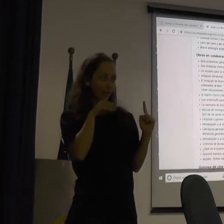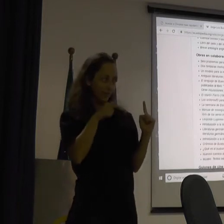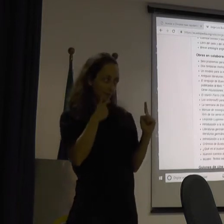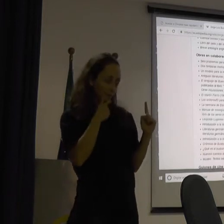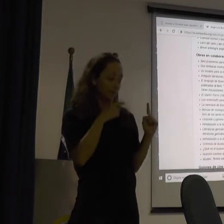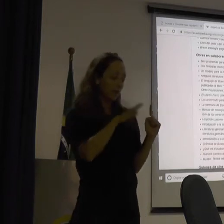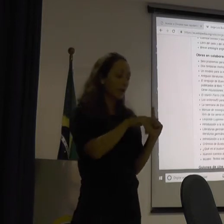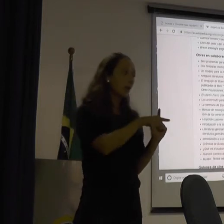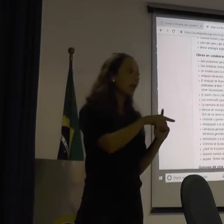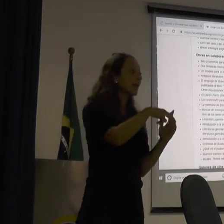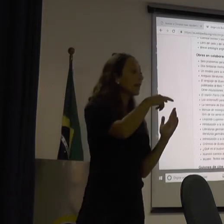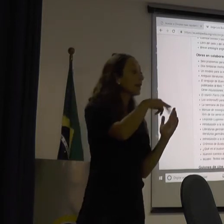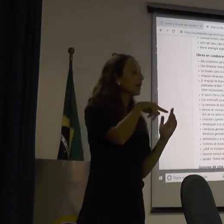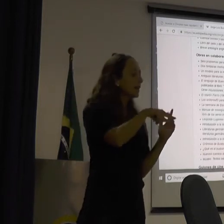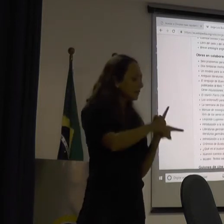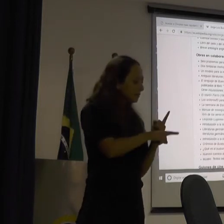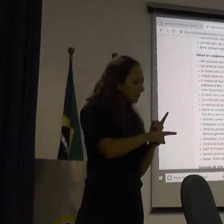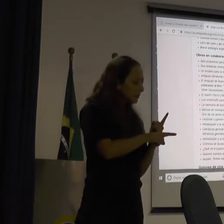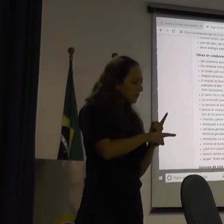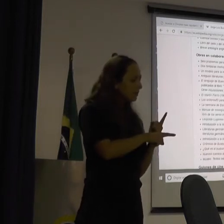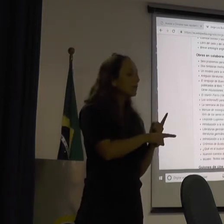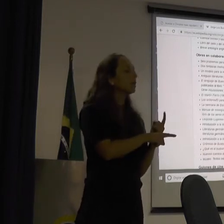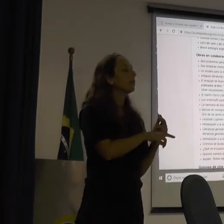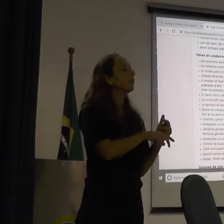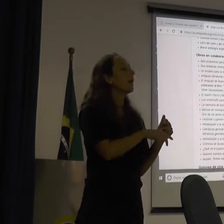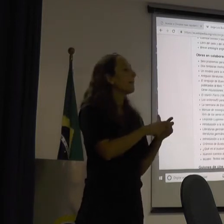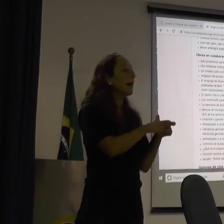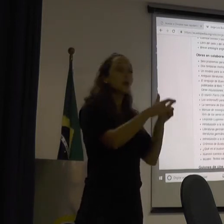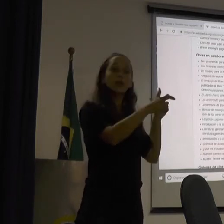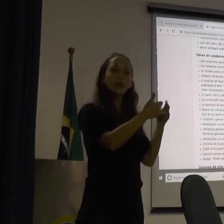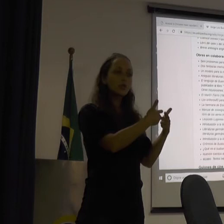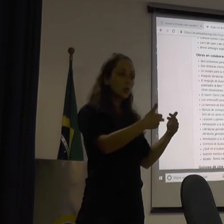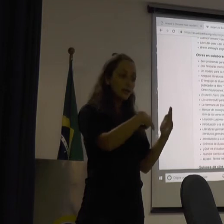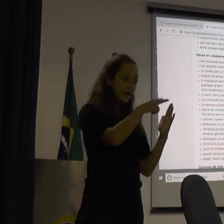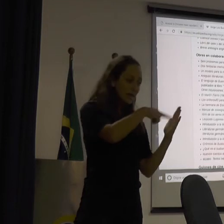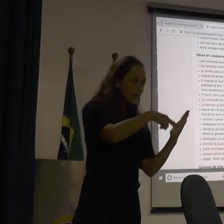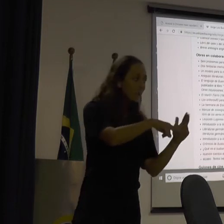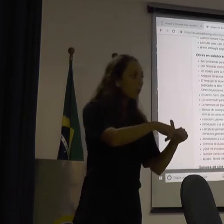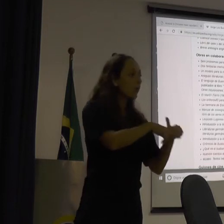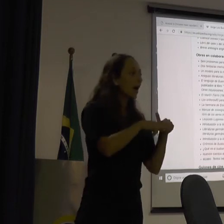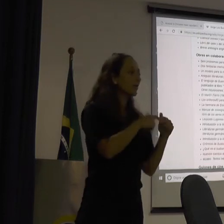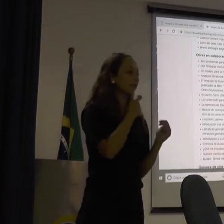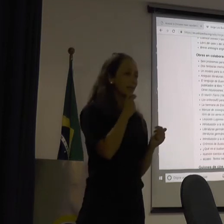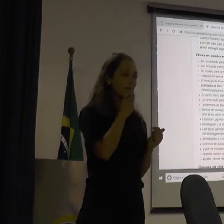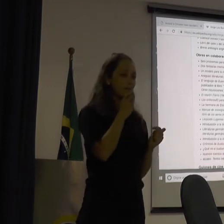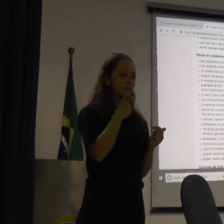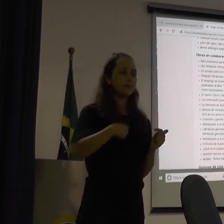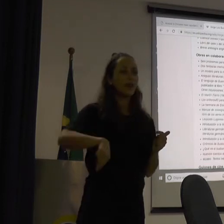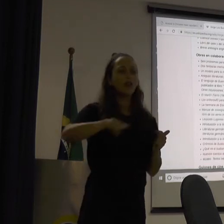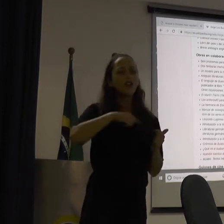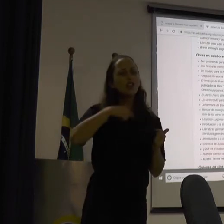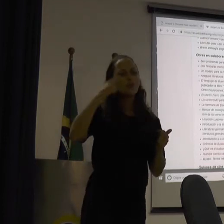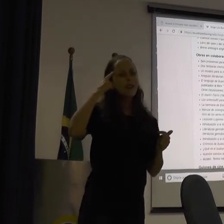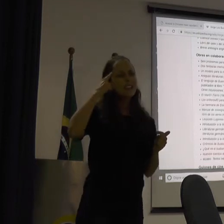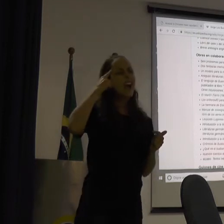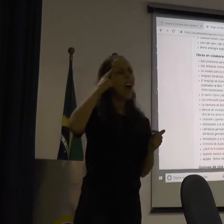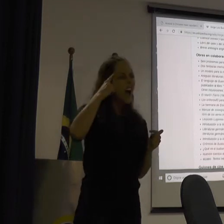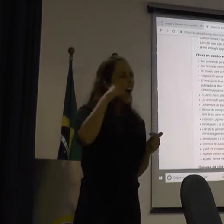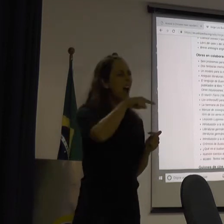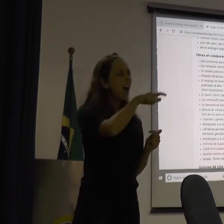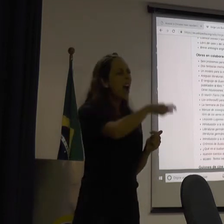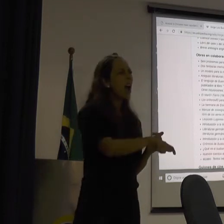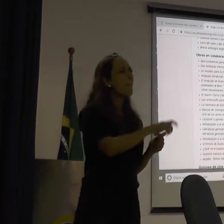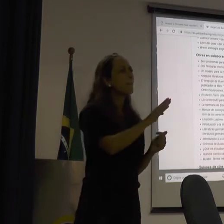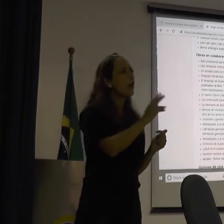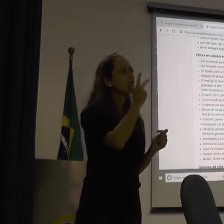descobriu em grande parte isso pelo inglês, né? Não que ele tivesse, muita gente fala, não, ele é totalmente subordinado à cultura inglesa. Eu acho